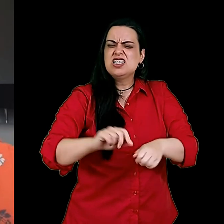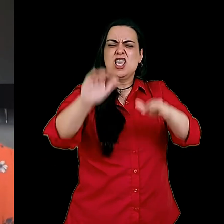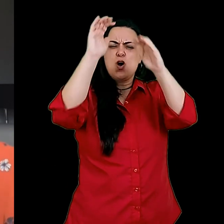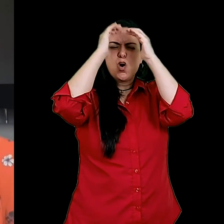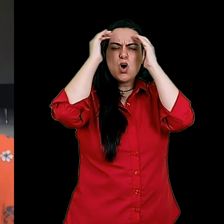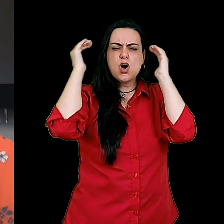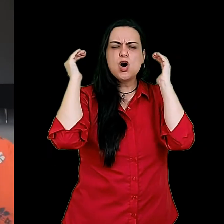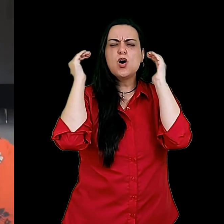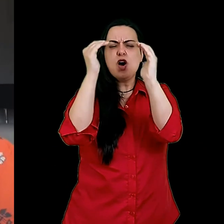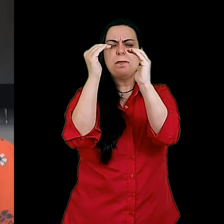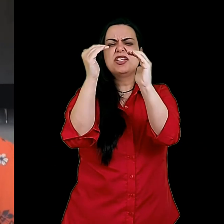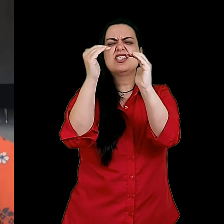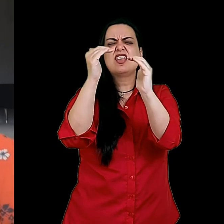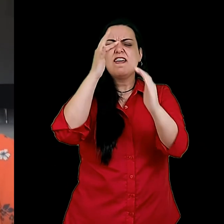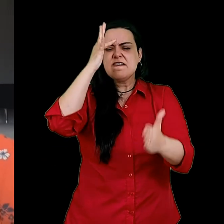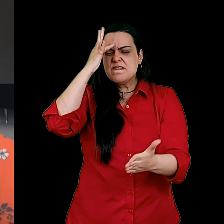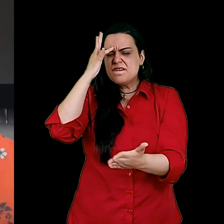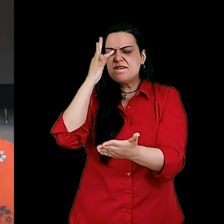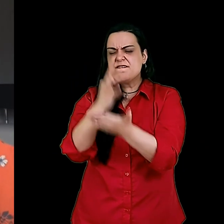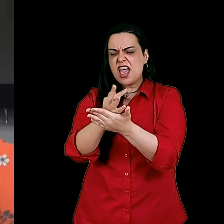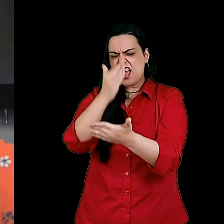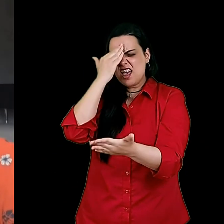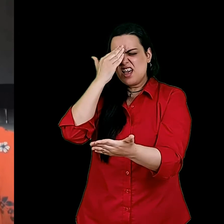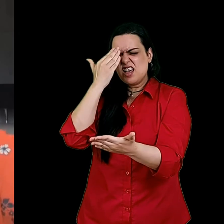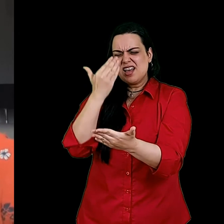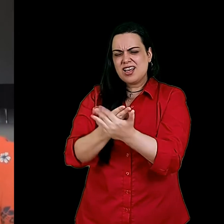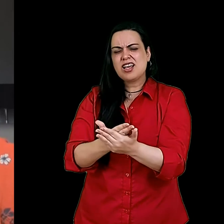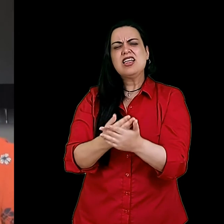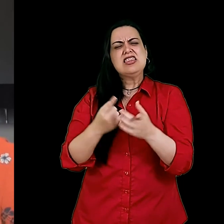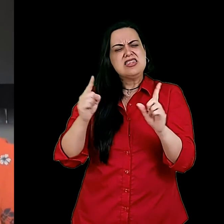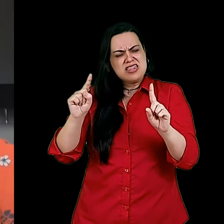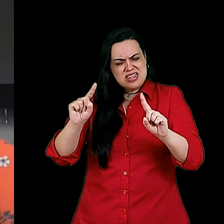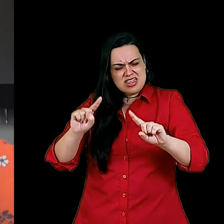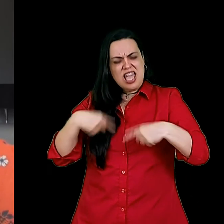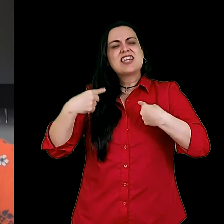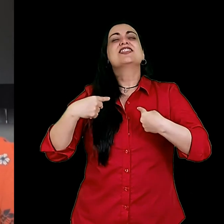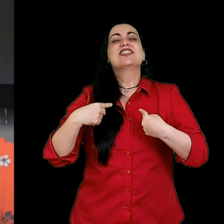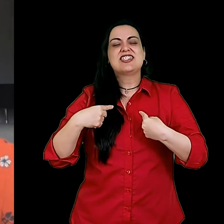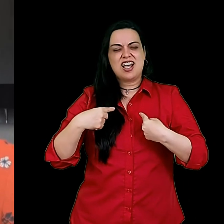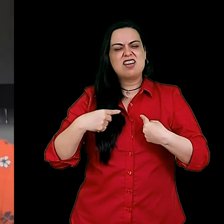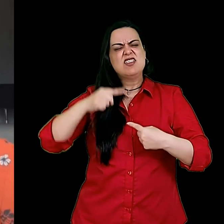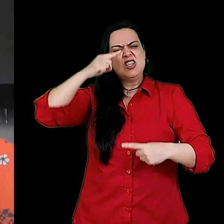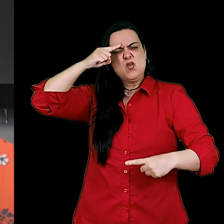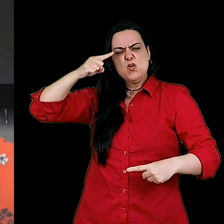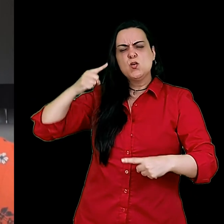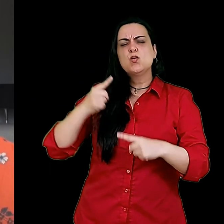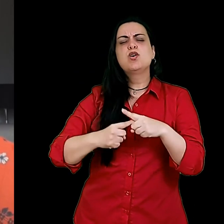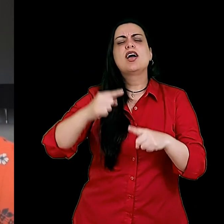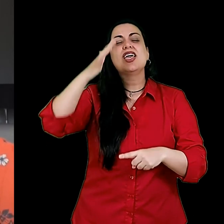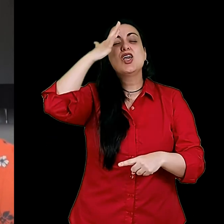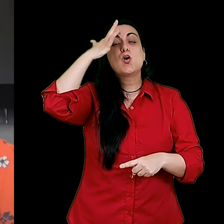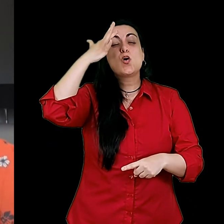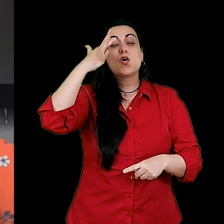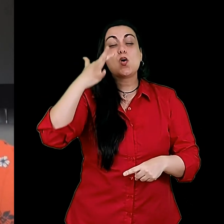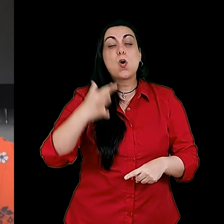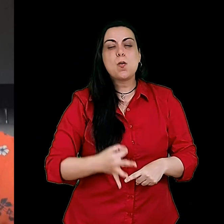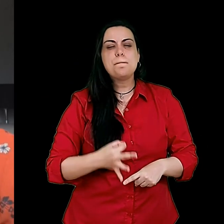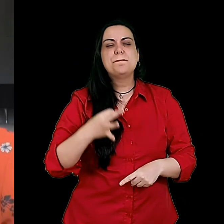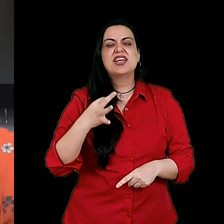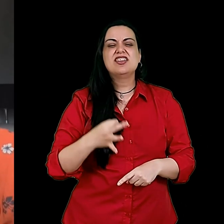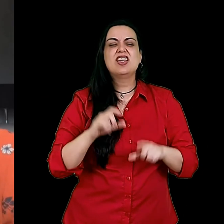para realizar, poder para obedecer, fé para crer, para se desafiarem,